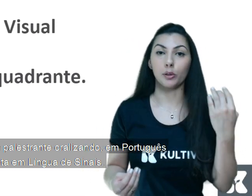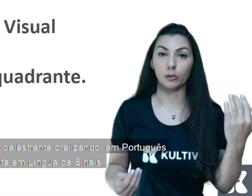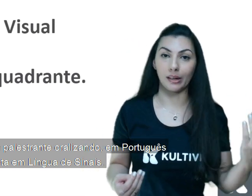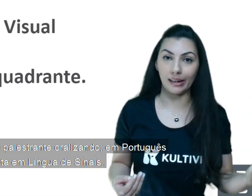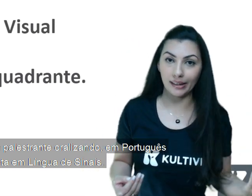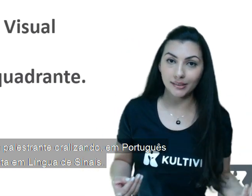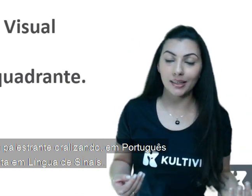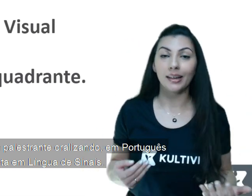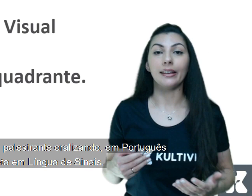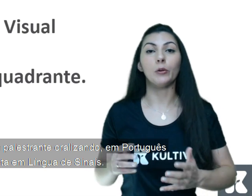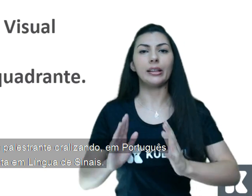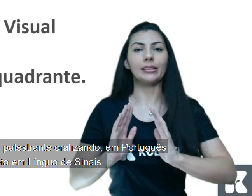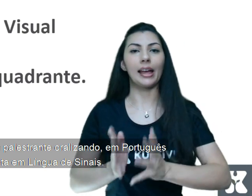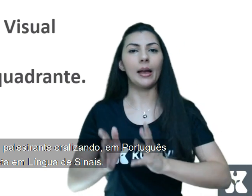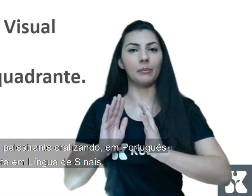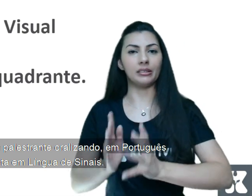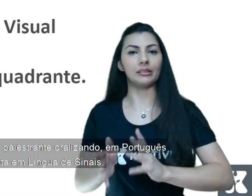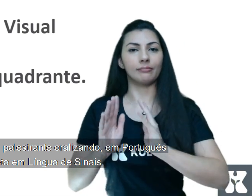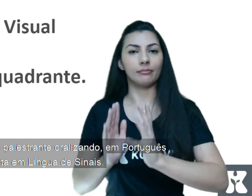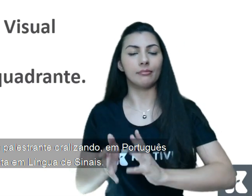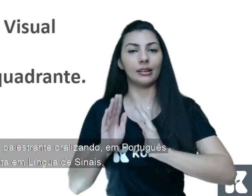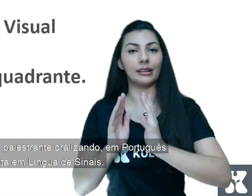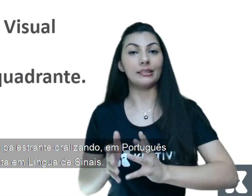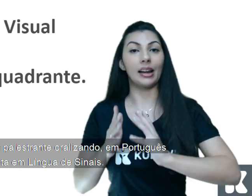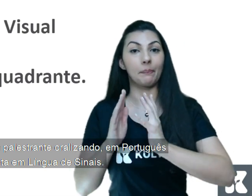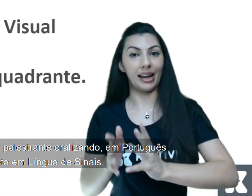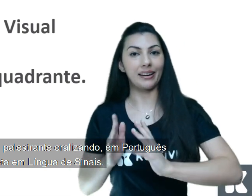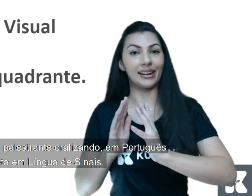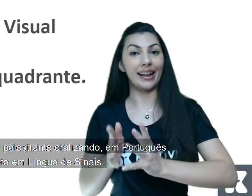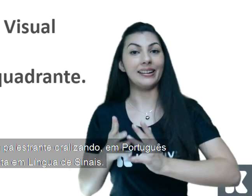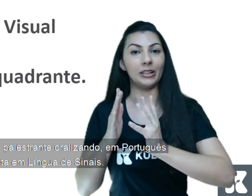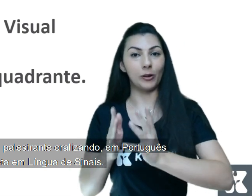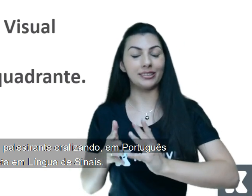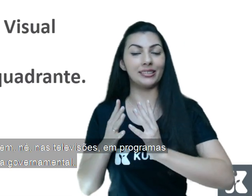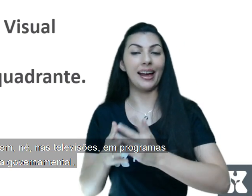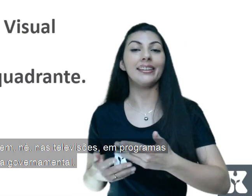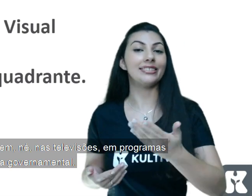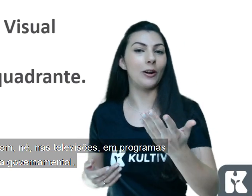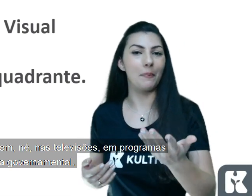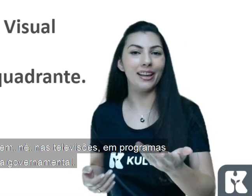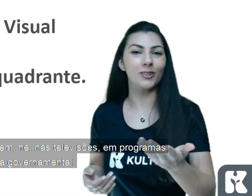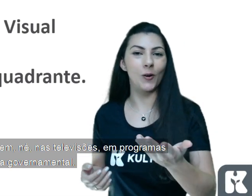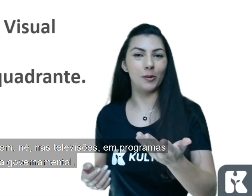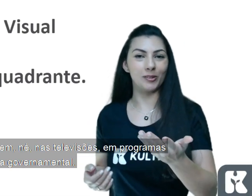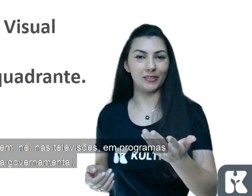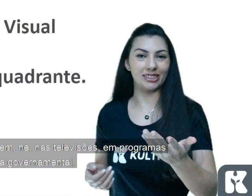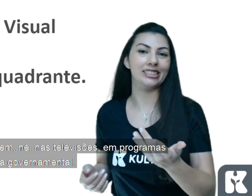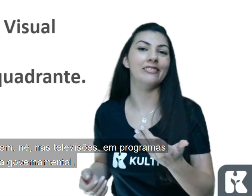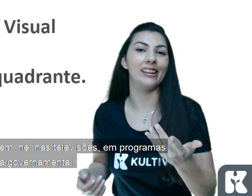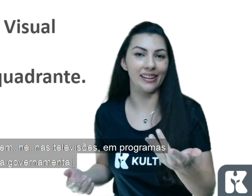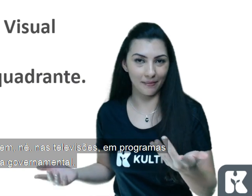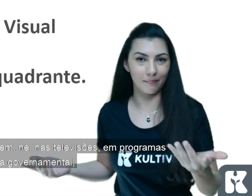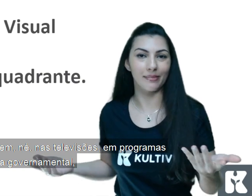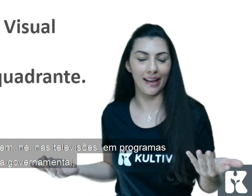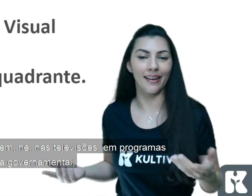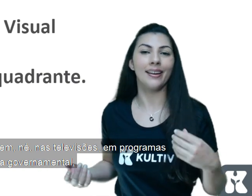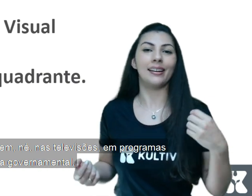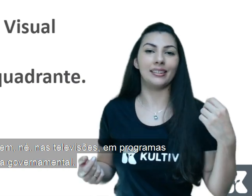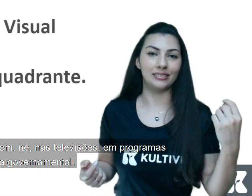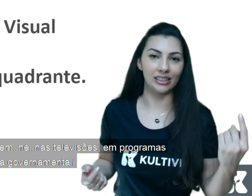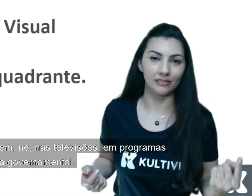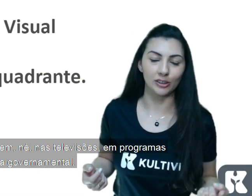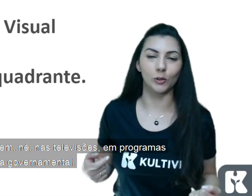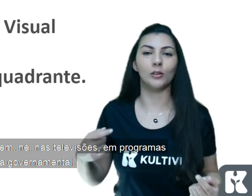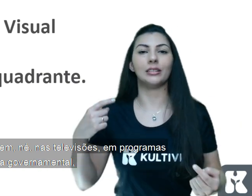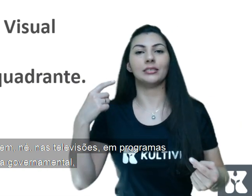em português e o intérprete interpreta em língua de sinais. Isso é o mais comum de vocês verem, né,